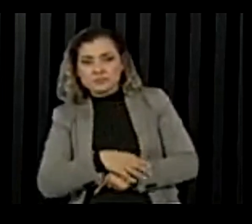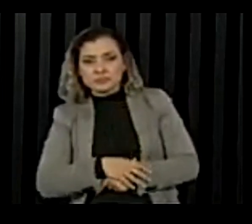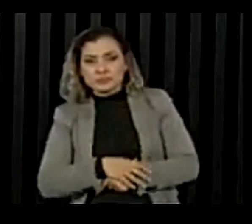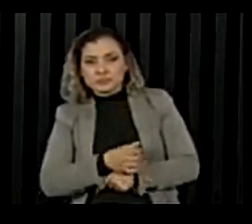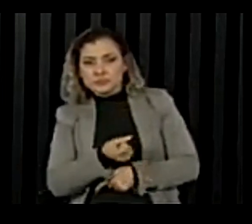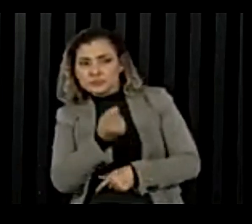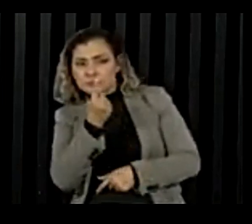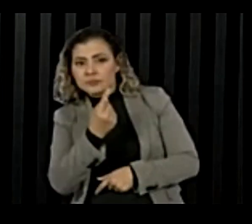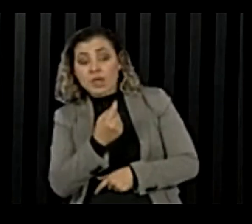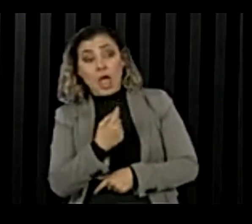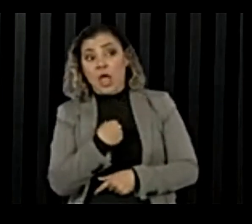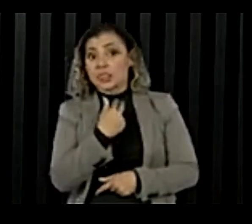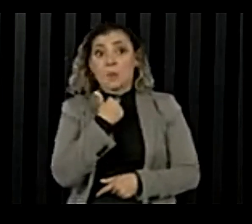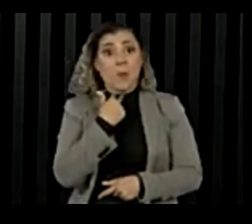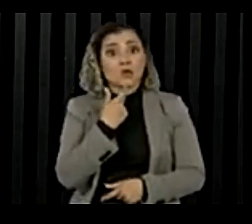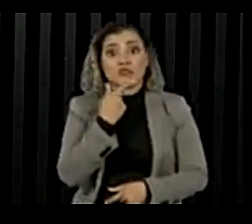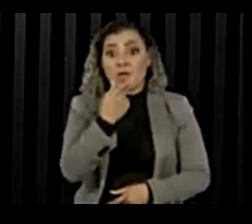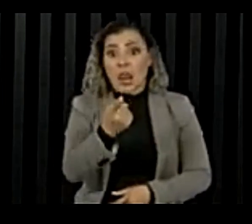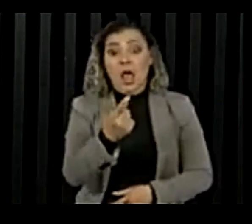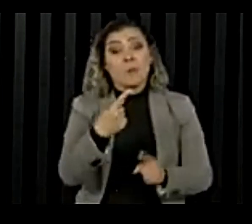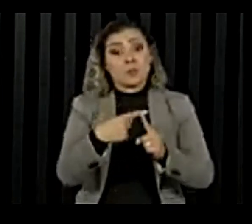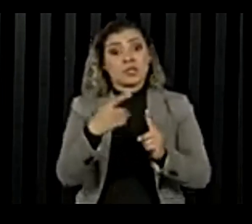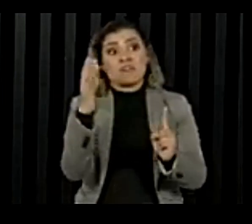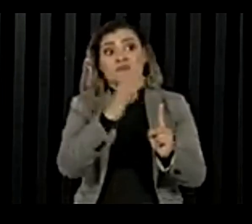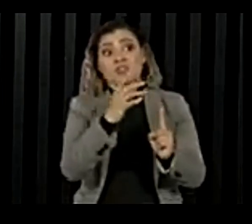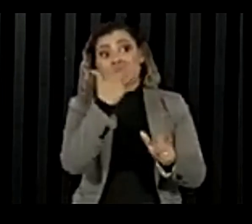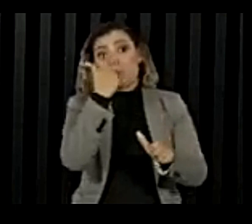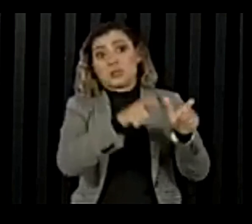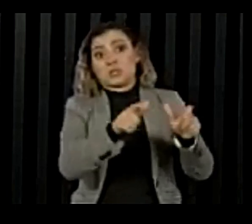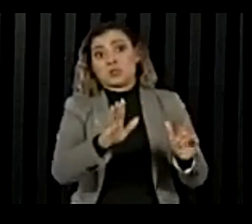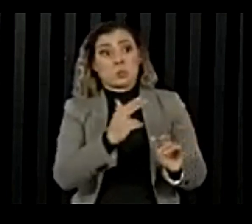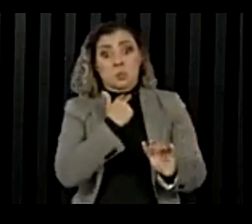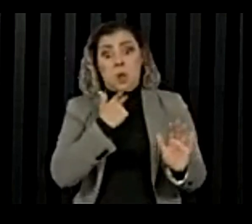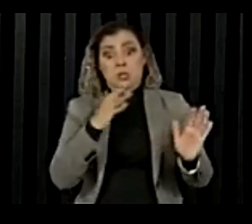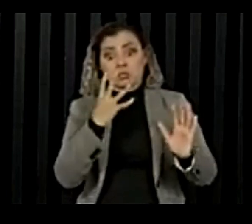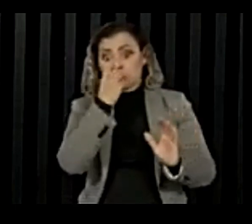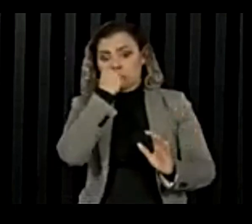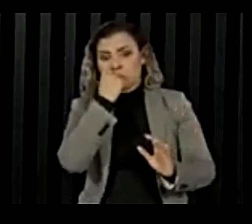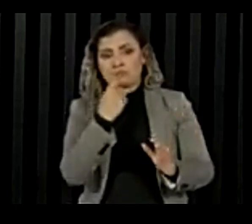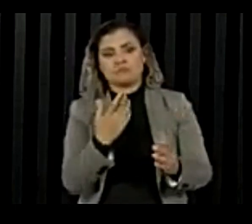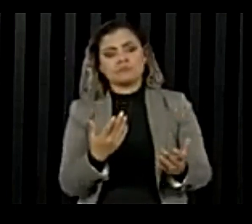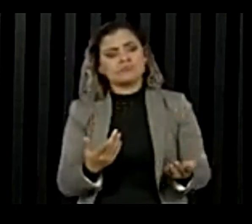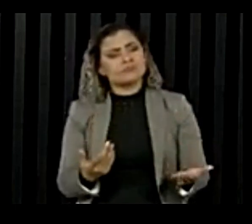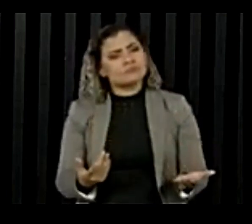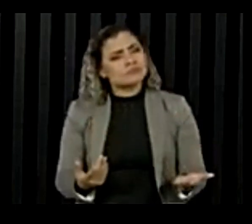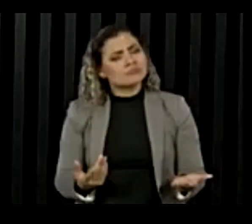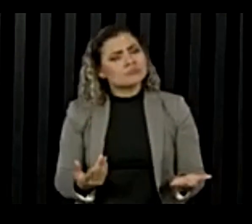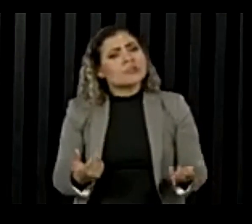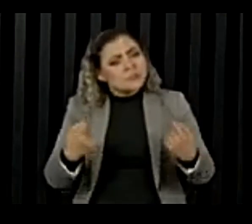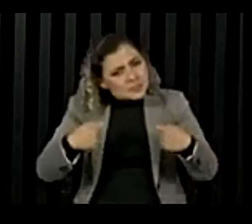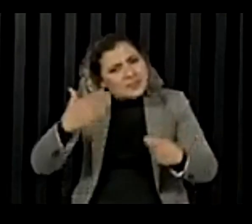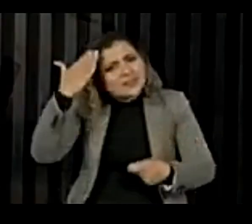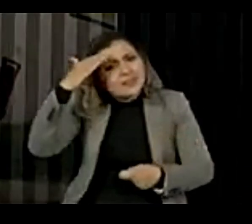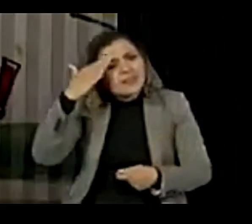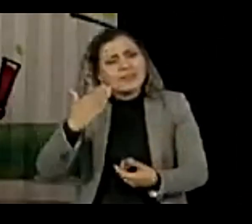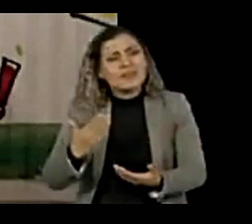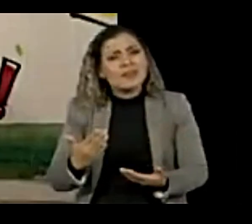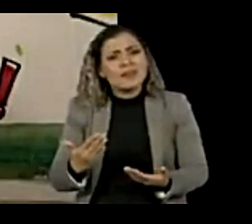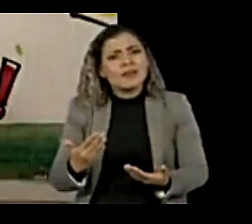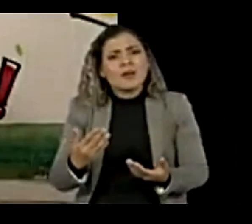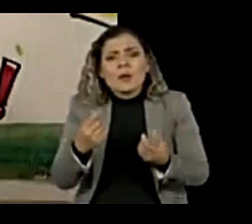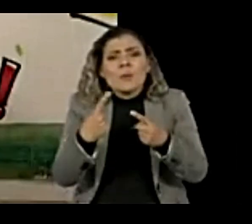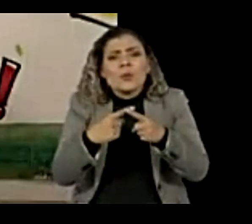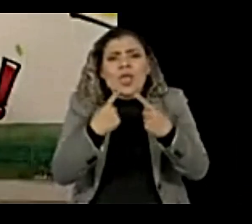você não pode falar isso porque vai ter consequências na vida dessa pessoa. Então a gente precisa ter esse diálogo. A gente precisa entender até onde vai essa